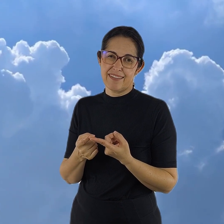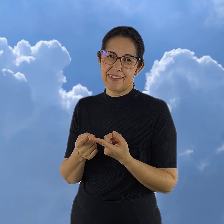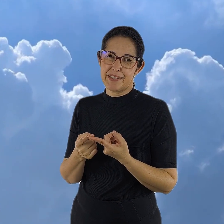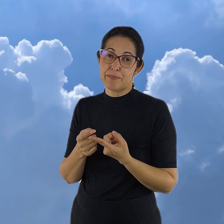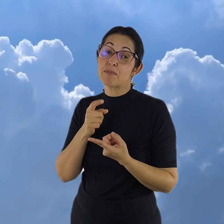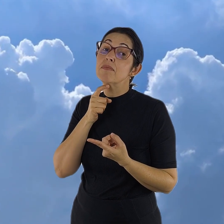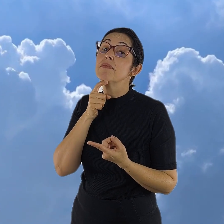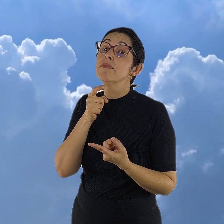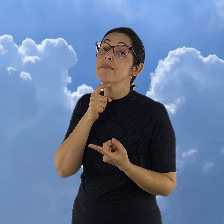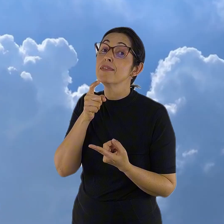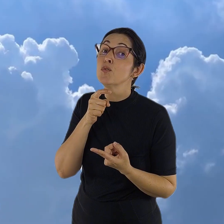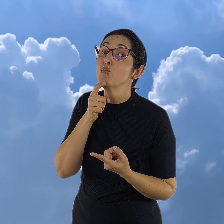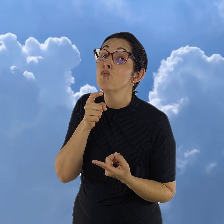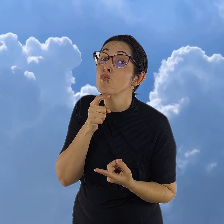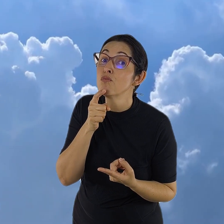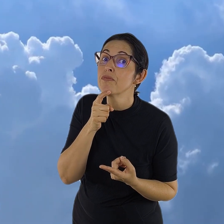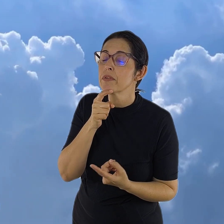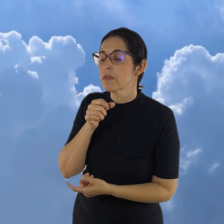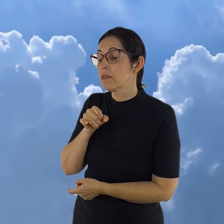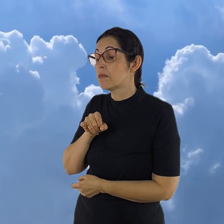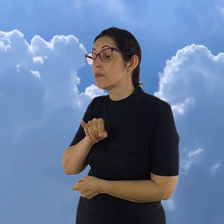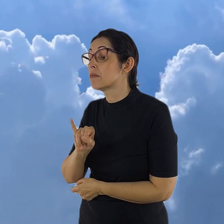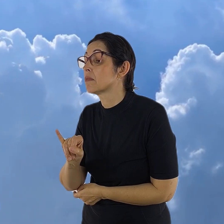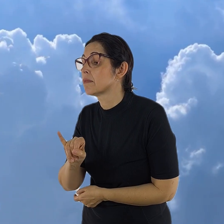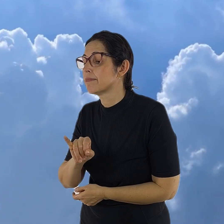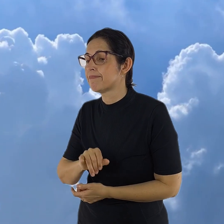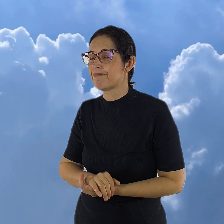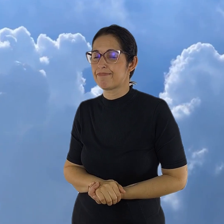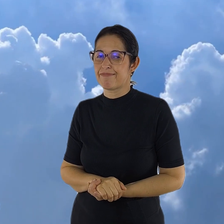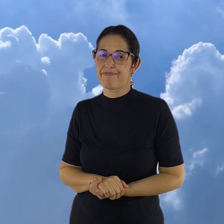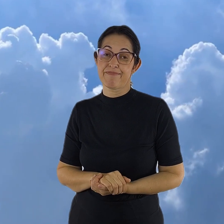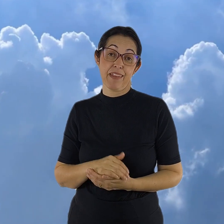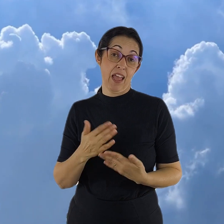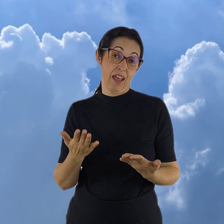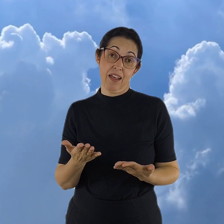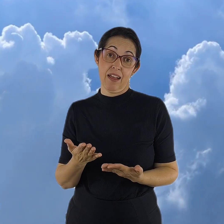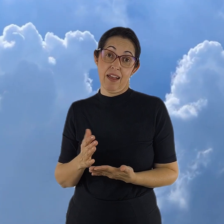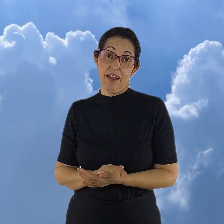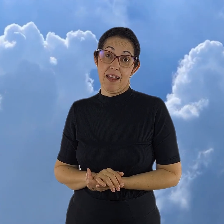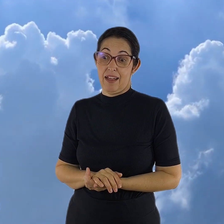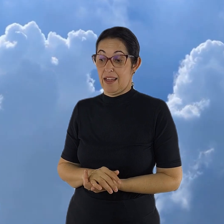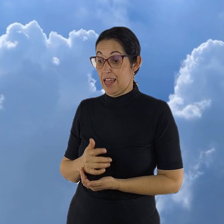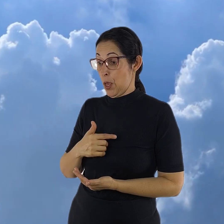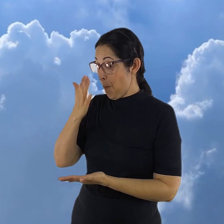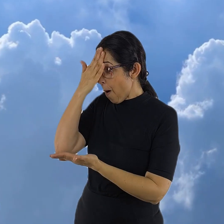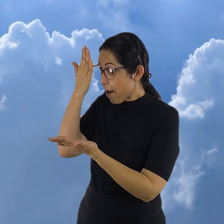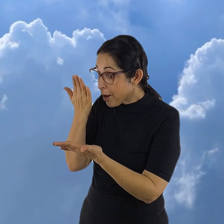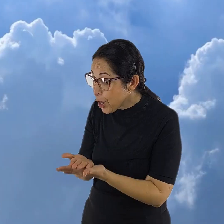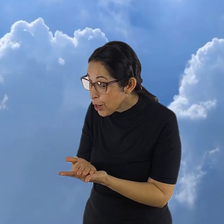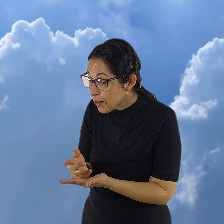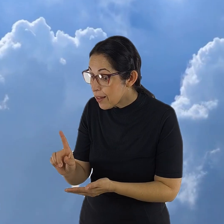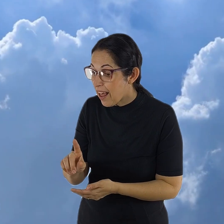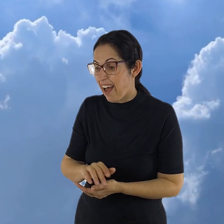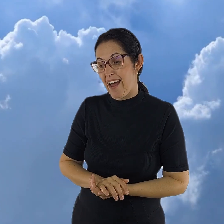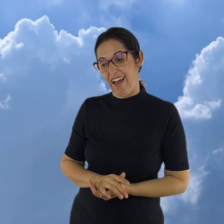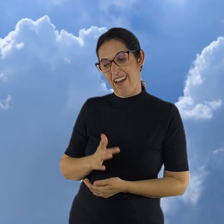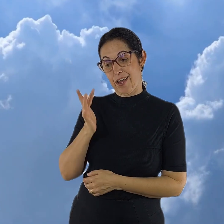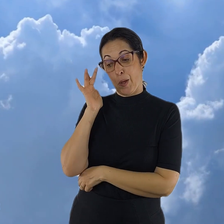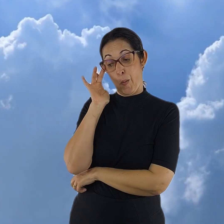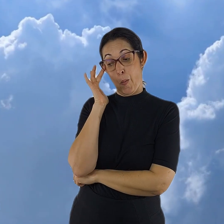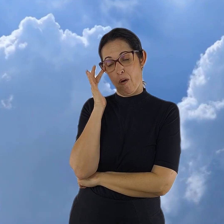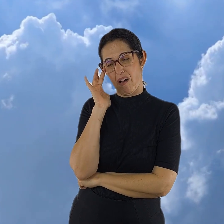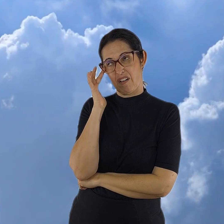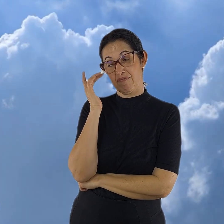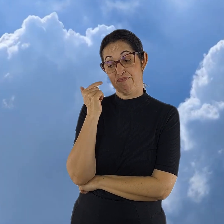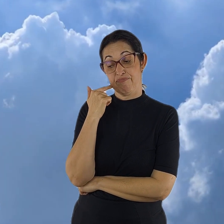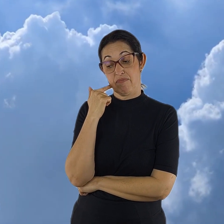partícula condicionante, ou seja, se não é uma certeza, é uma possibilidade. Será que Ele